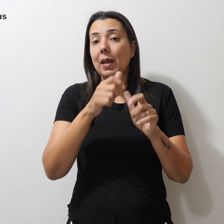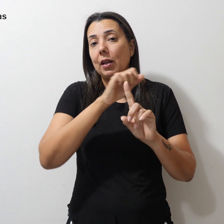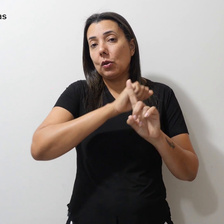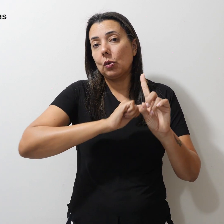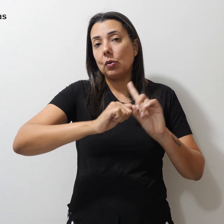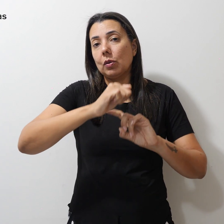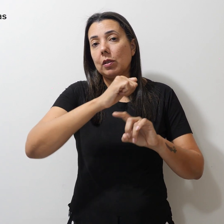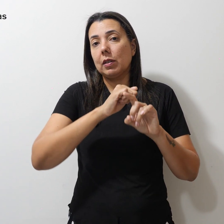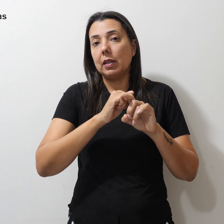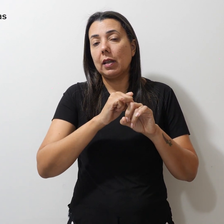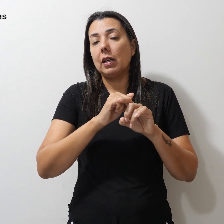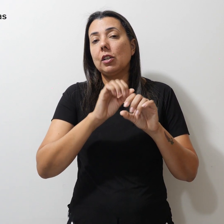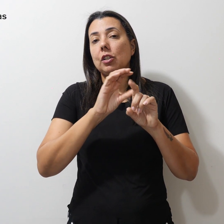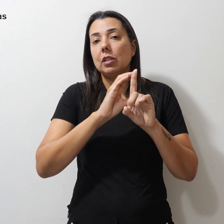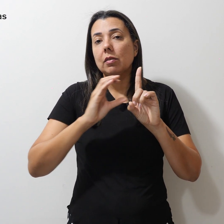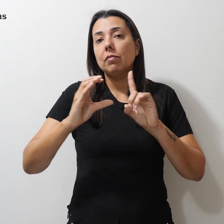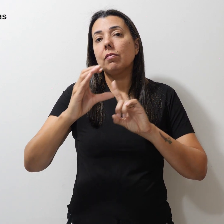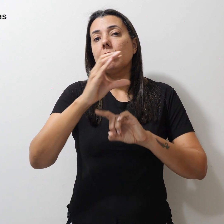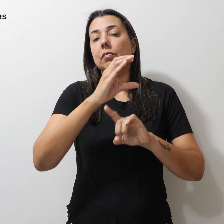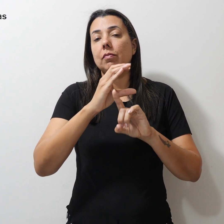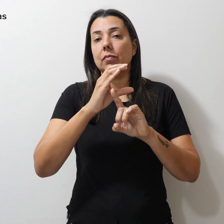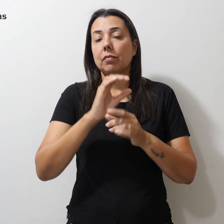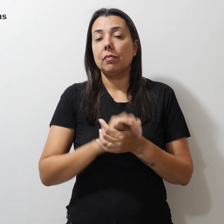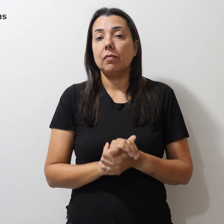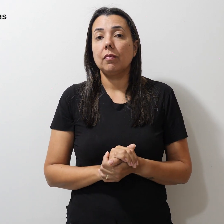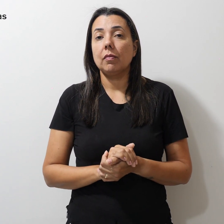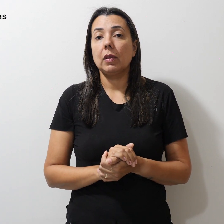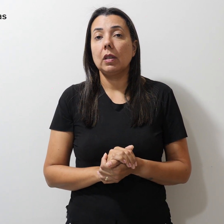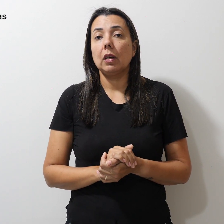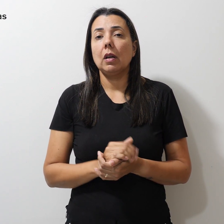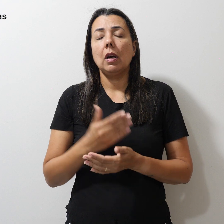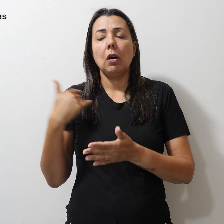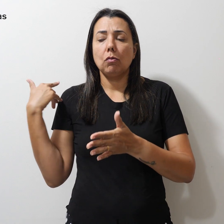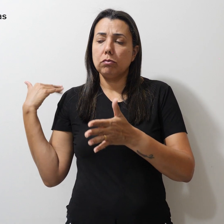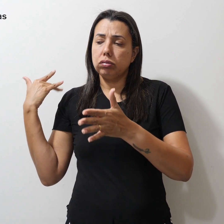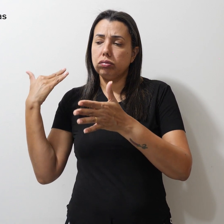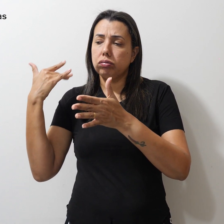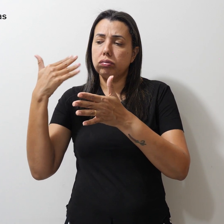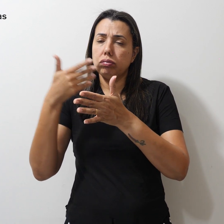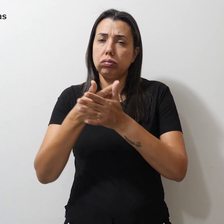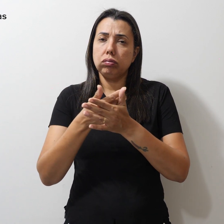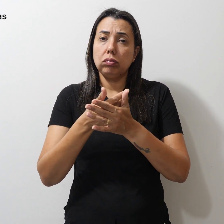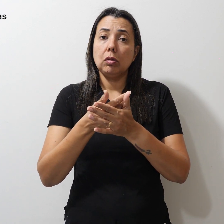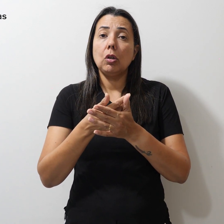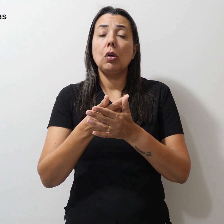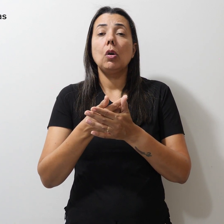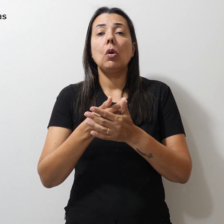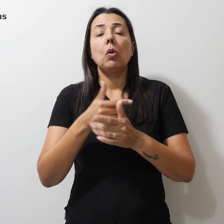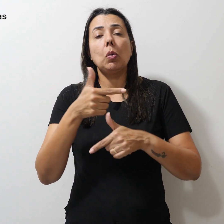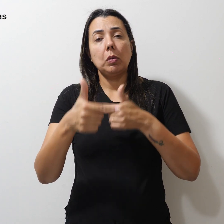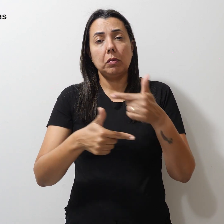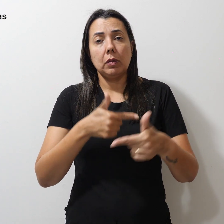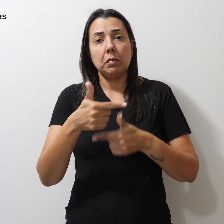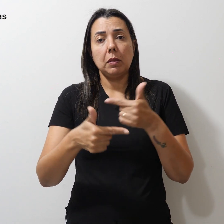e civilizações. Com o passar dos anos, o ofício do manejo da terra